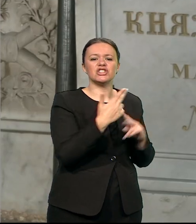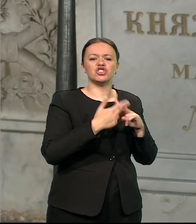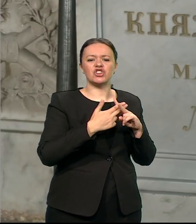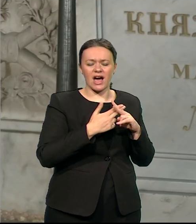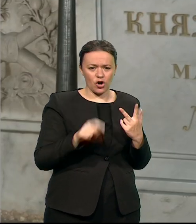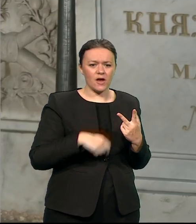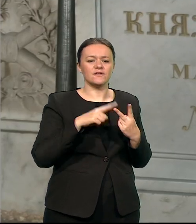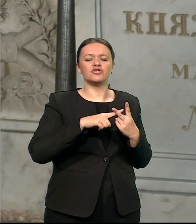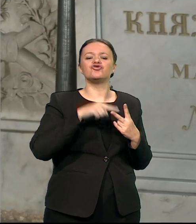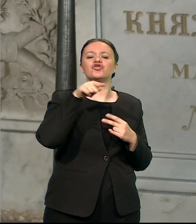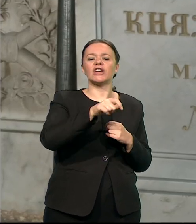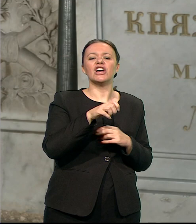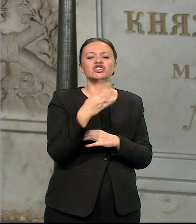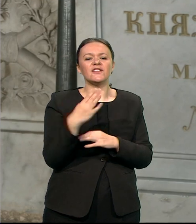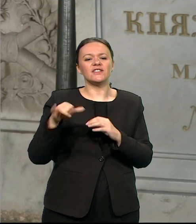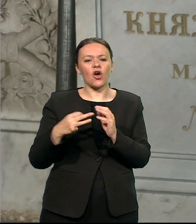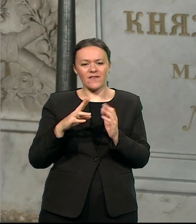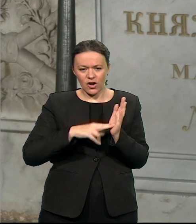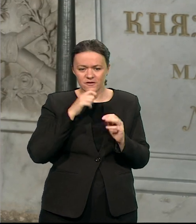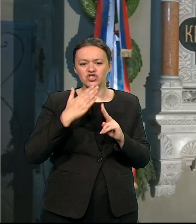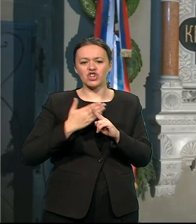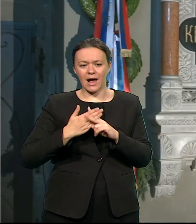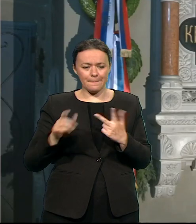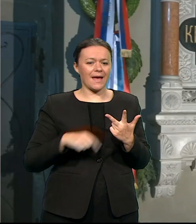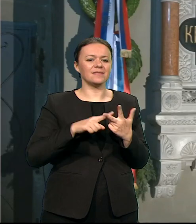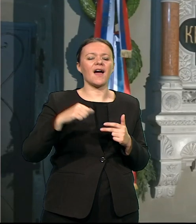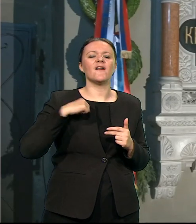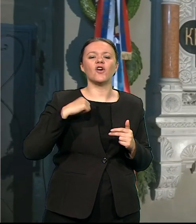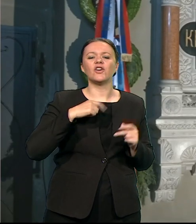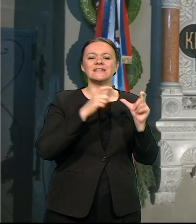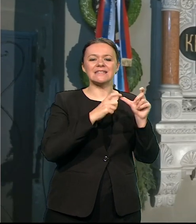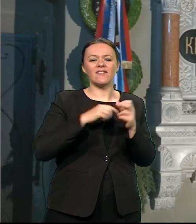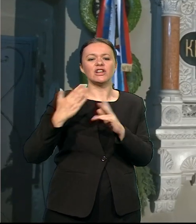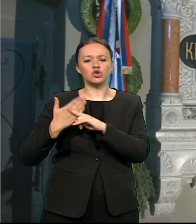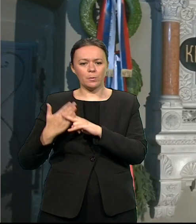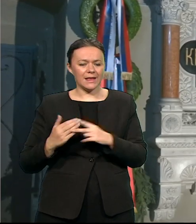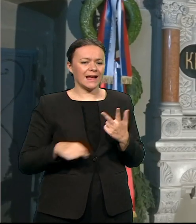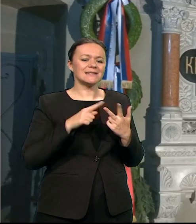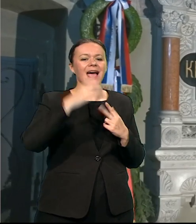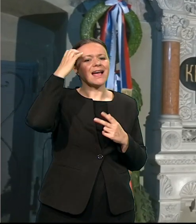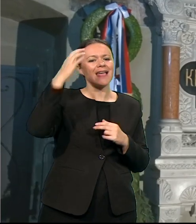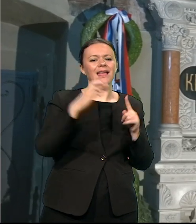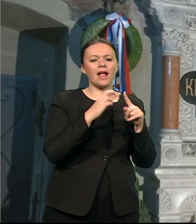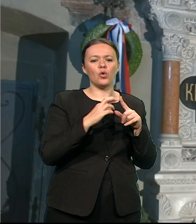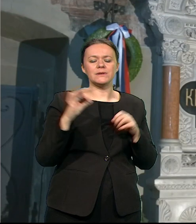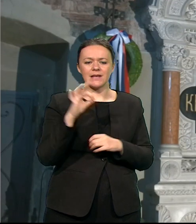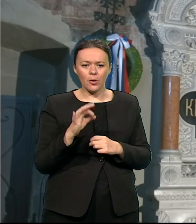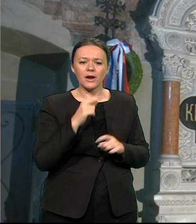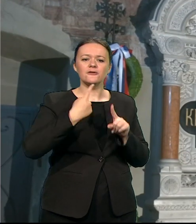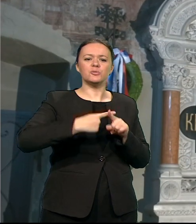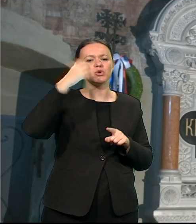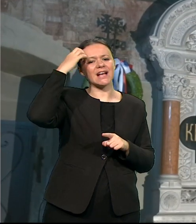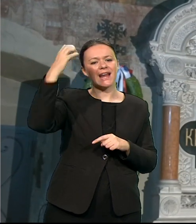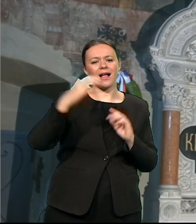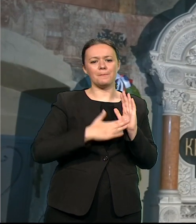Čarnojević, patrijarh Arsenije IV. Jovanović Šakabenta, vojvoda Stevan Šupljikac, knjeginja Ljubica Obrenović i kralj